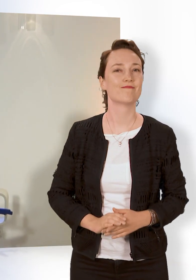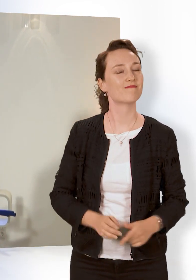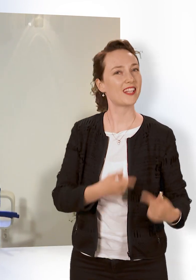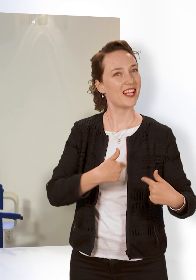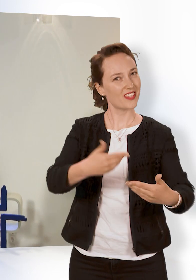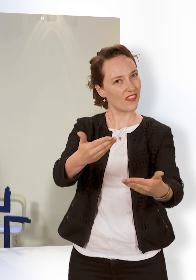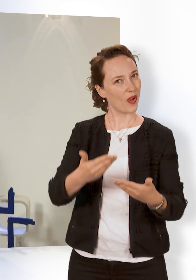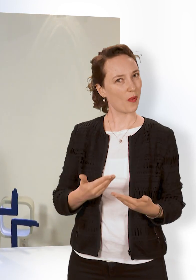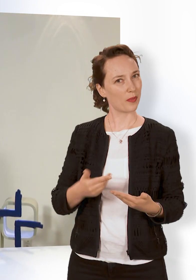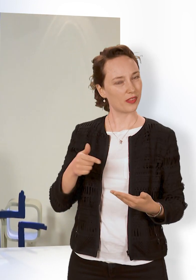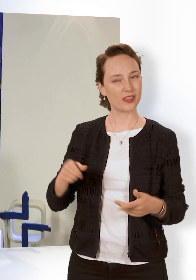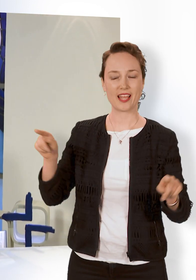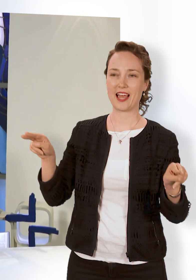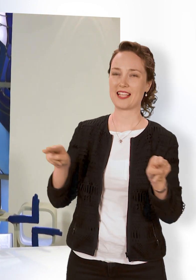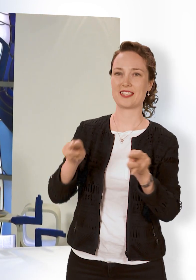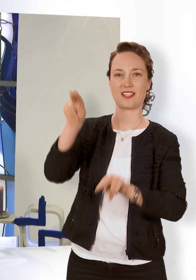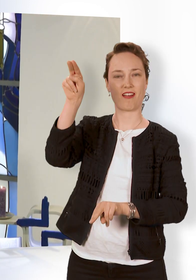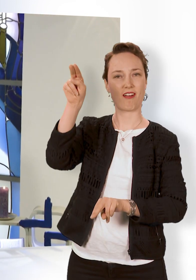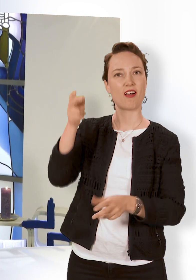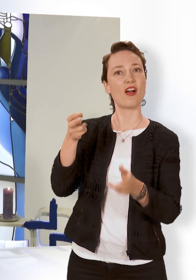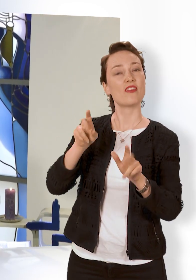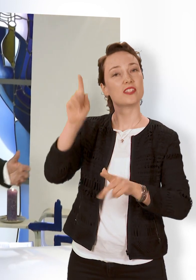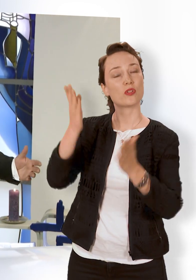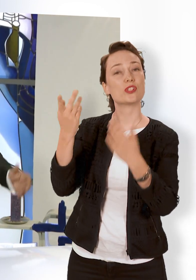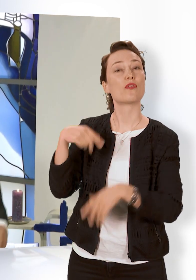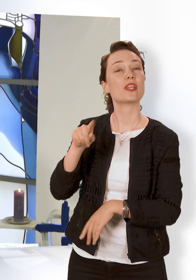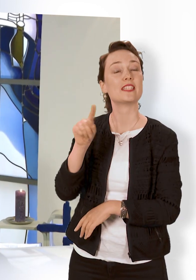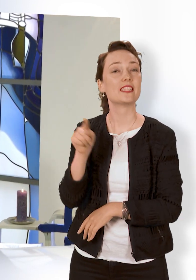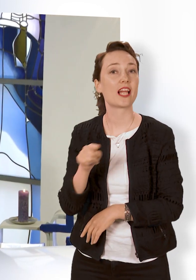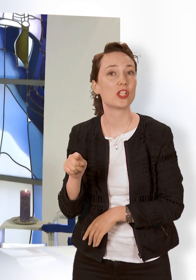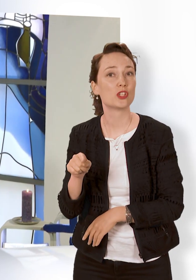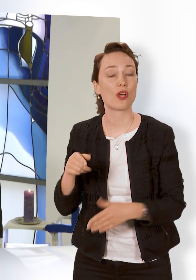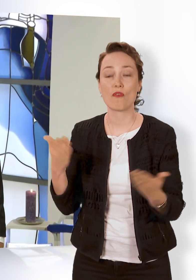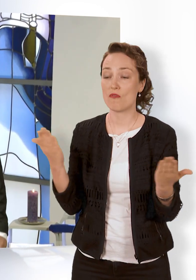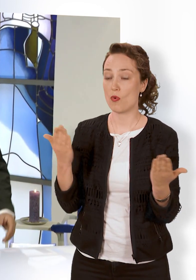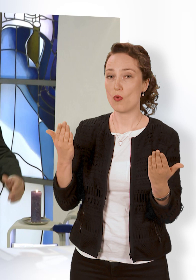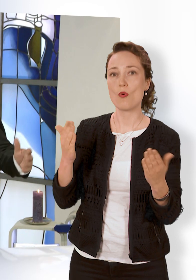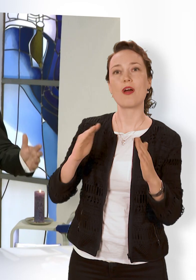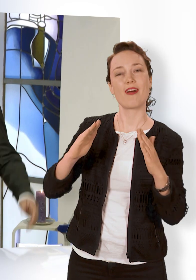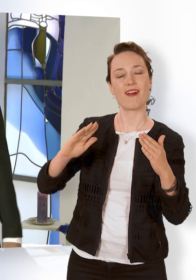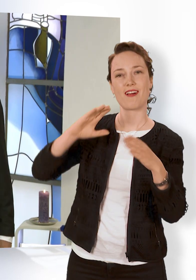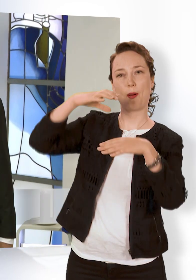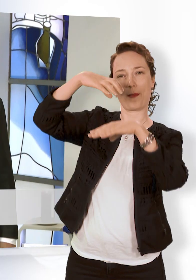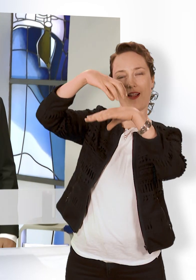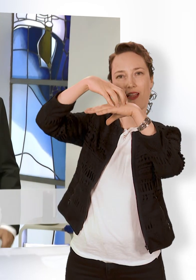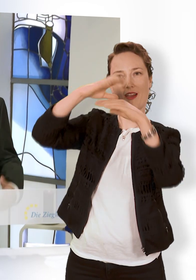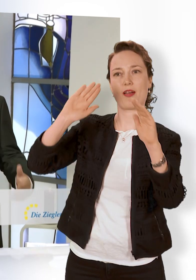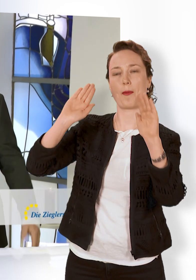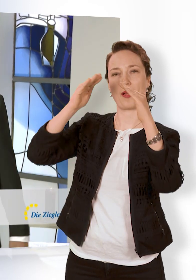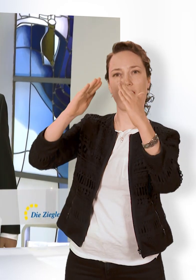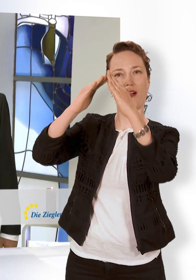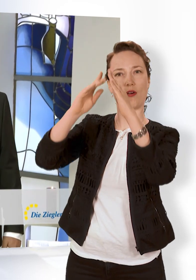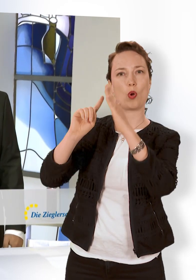Herzlich willkommen zur Stunde des Höchsten, dem Fernsehgottesdienst der Zieglerschen. Hier ist der Kapelle auf dem Höchsten, oberhalb des Bodensees und